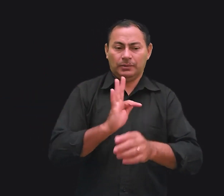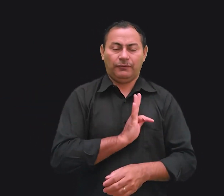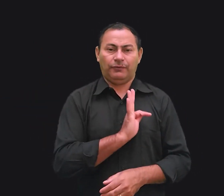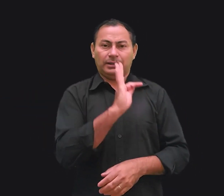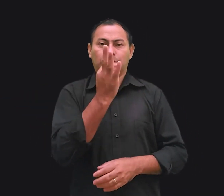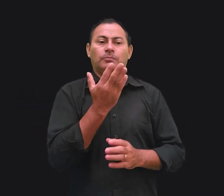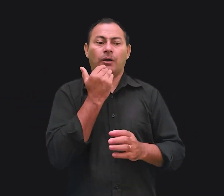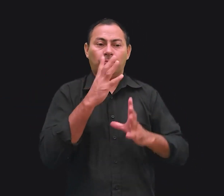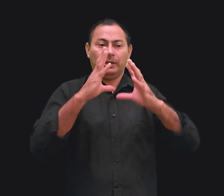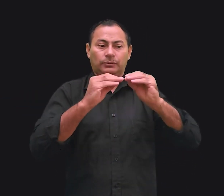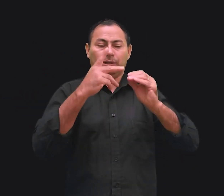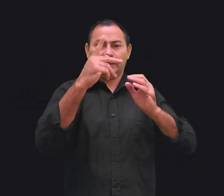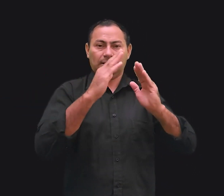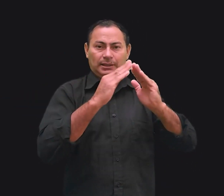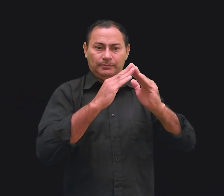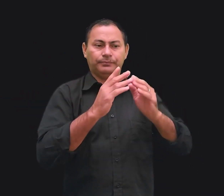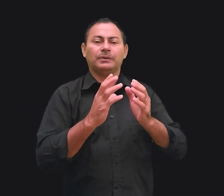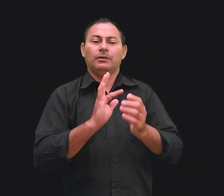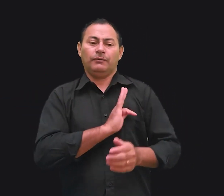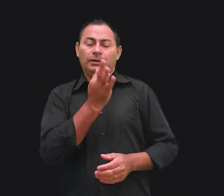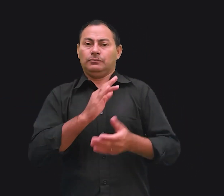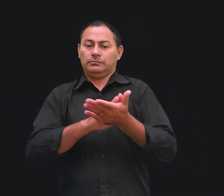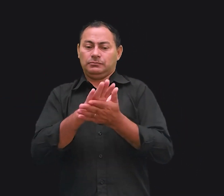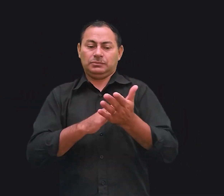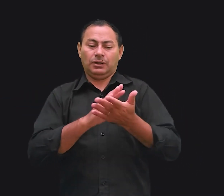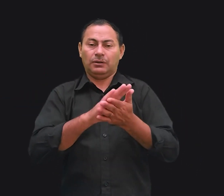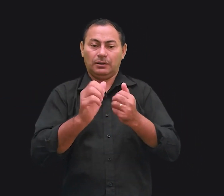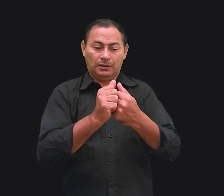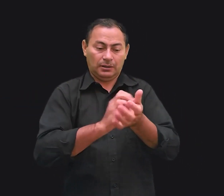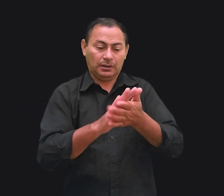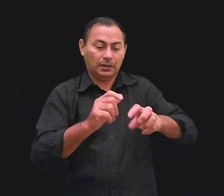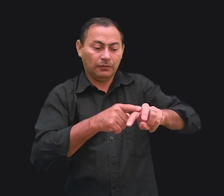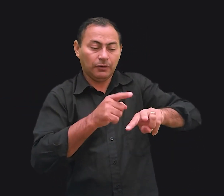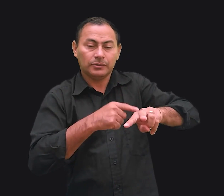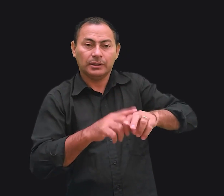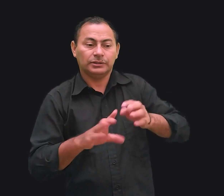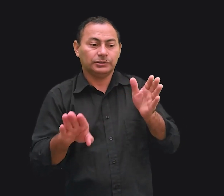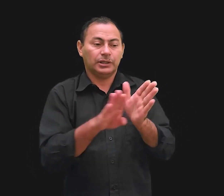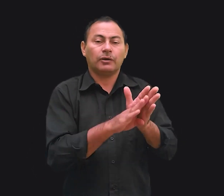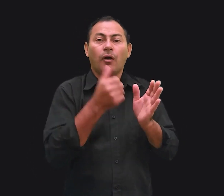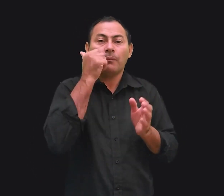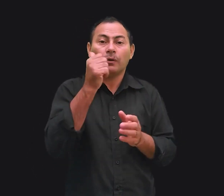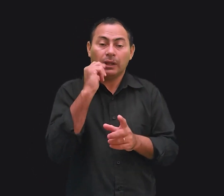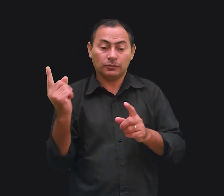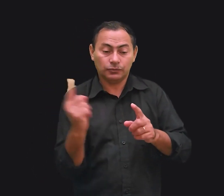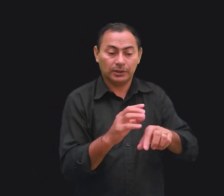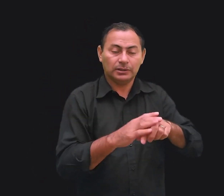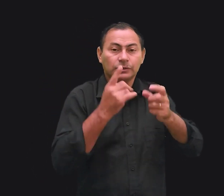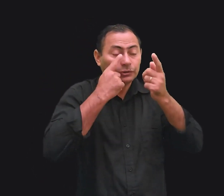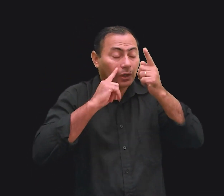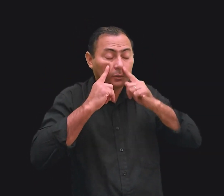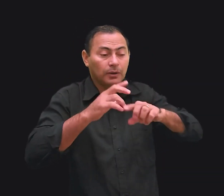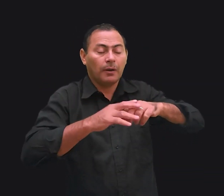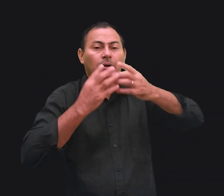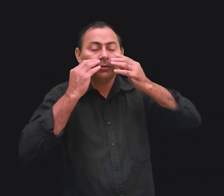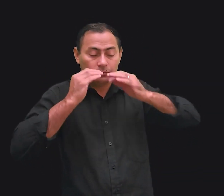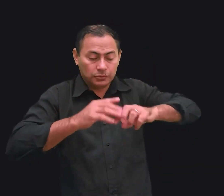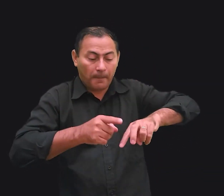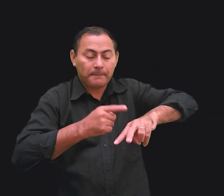fariseu para jantar na casa dele. O fariseu não lavou os pés de Jesus, mas chega a casa uma mulher que, chorando, molhou